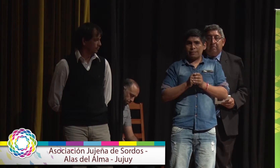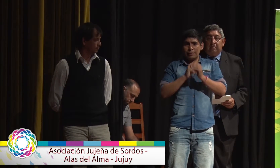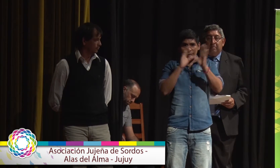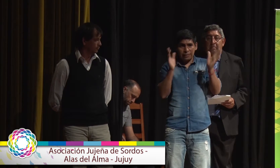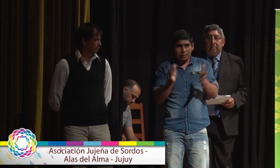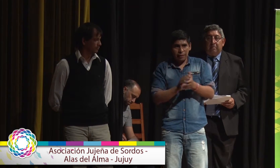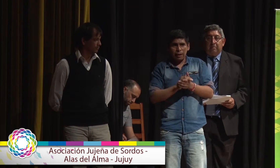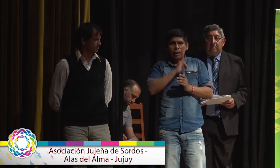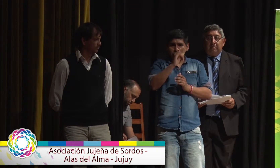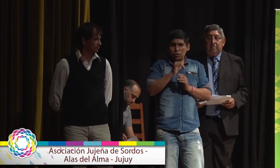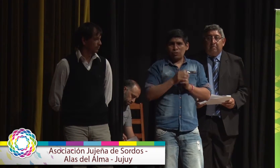estructuras lingüísticas.